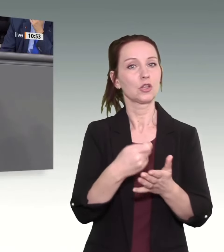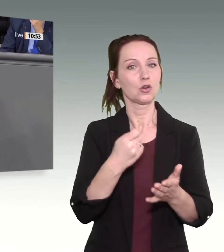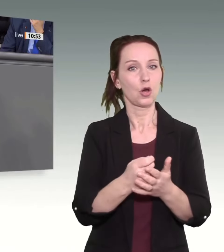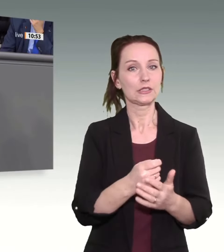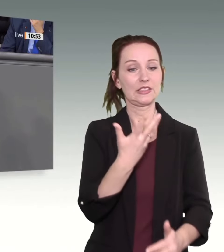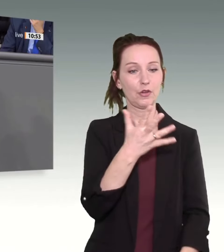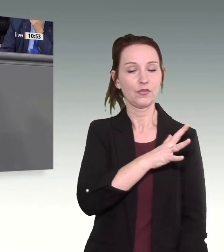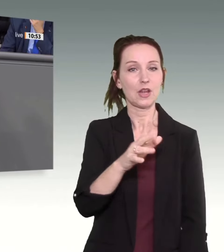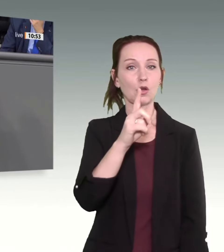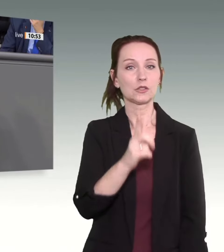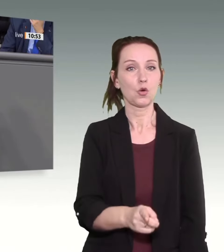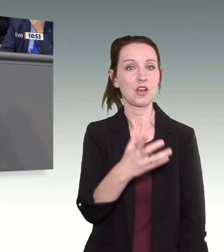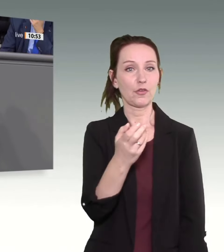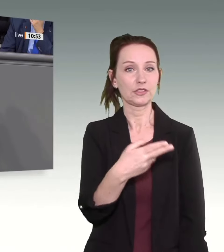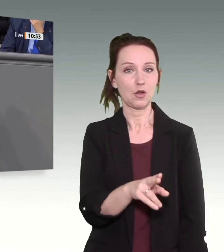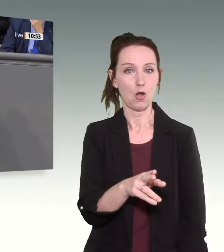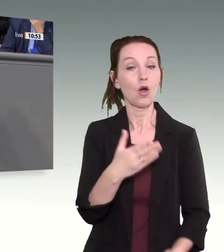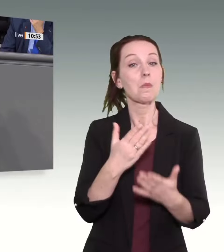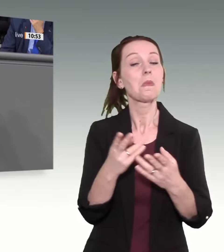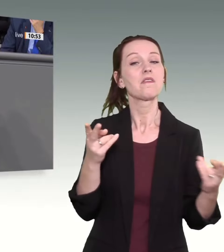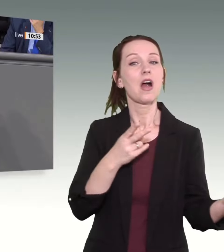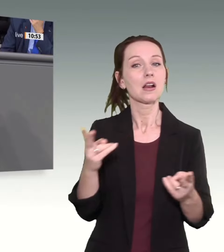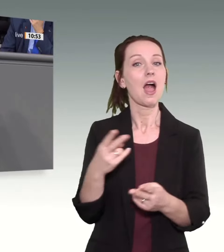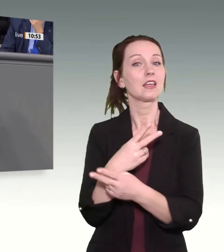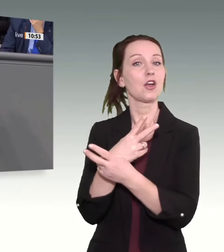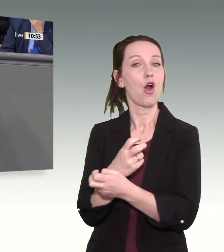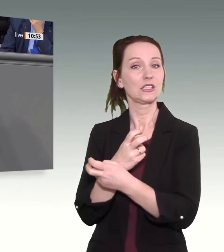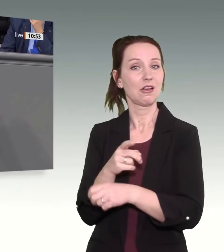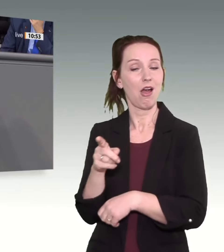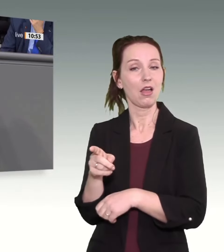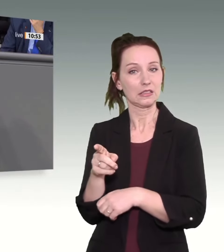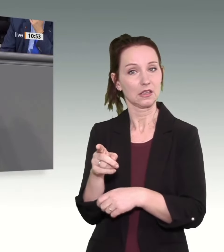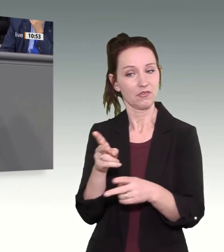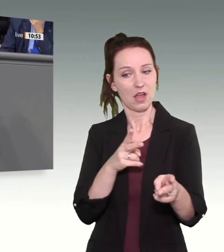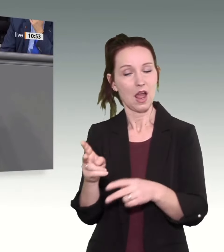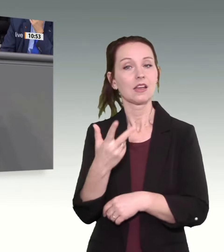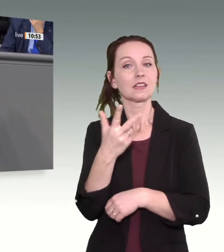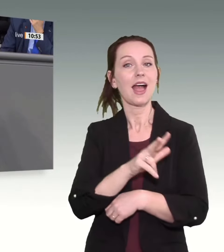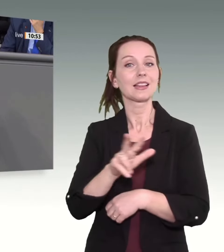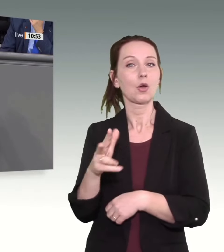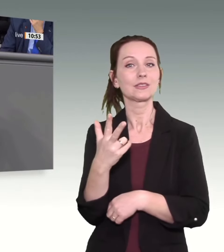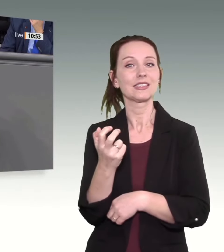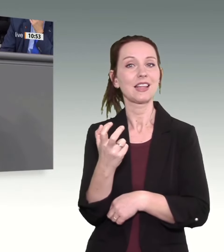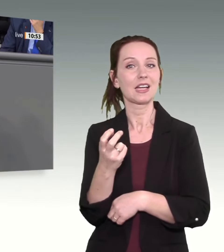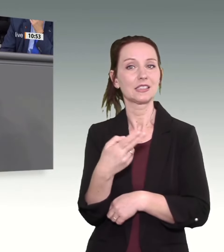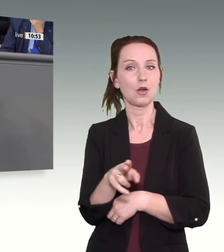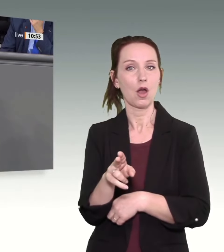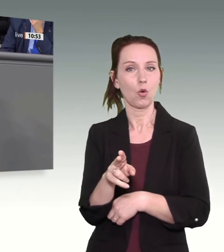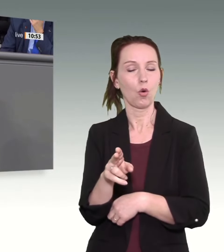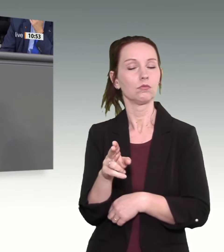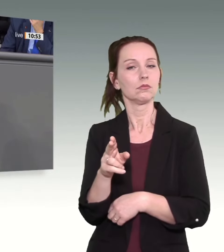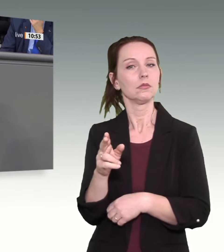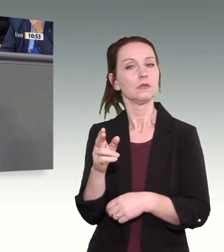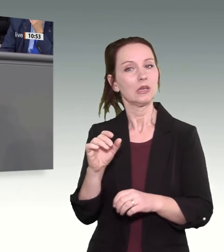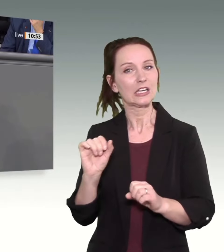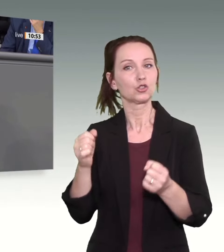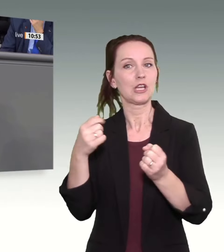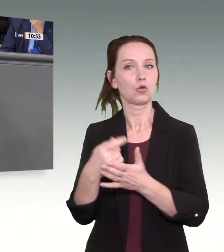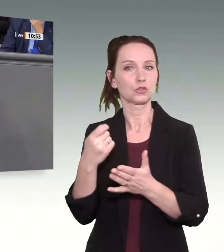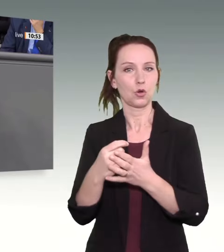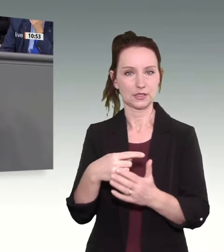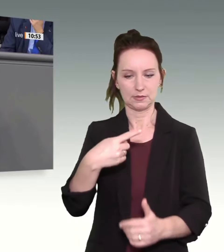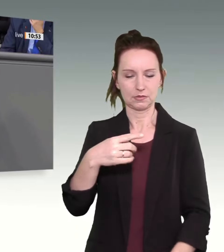3.030 Euro Gestehungskosten. Meine Damen und Herren, das ist hausgemacht, dieses Problem, und daran müssen